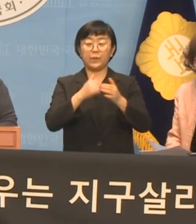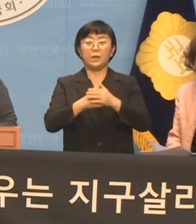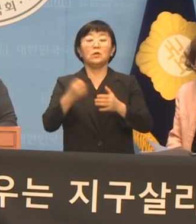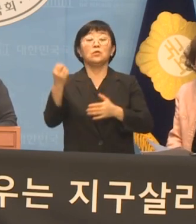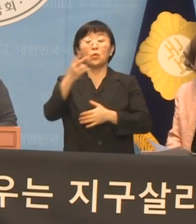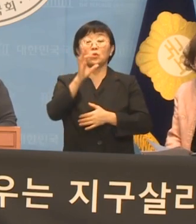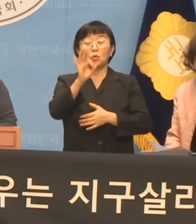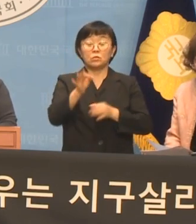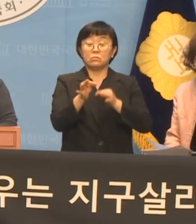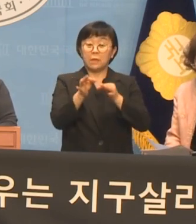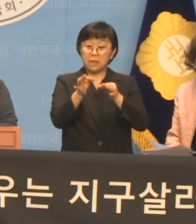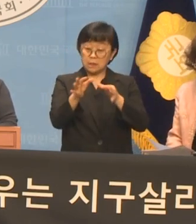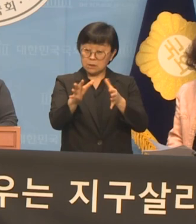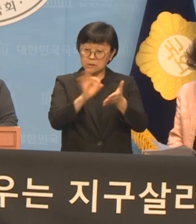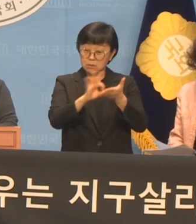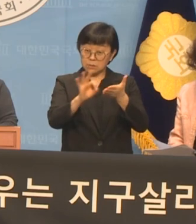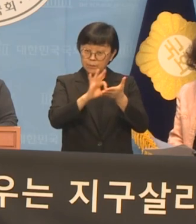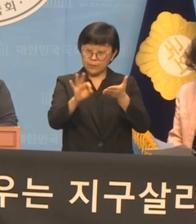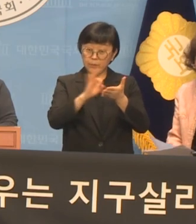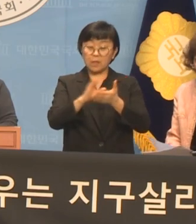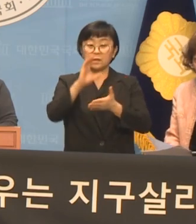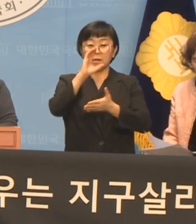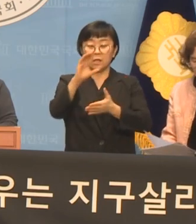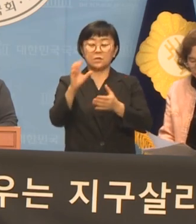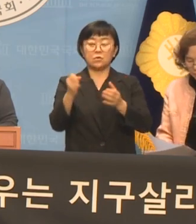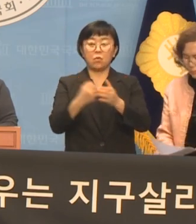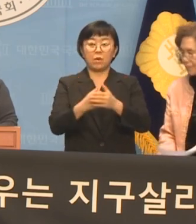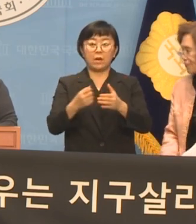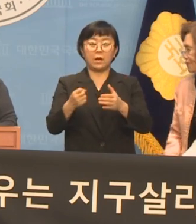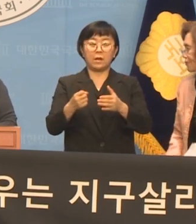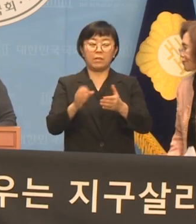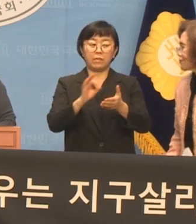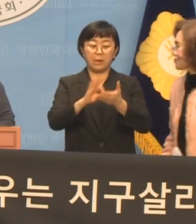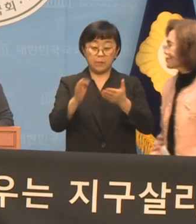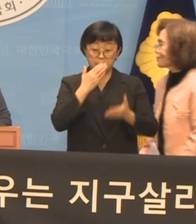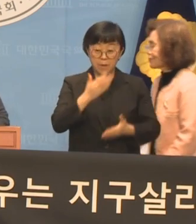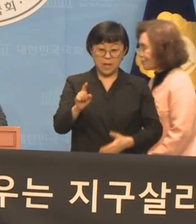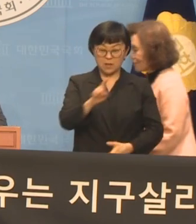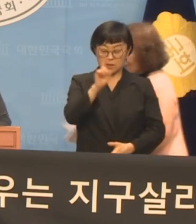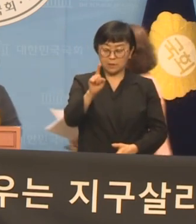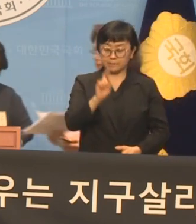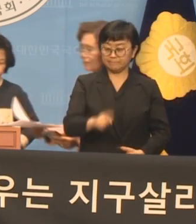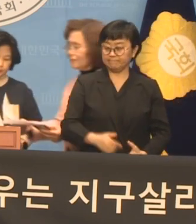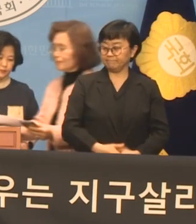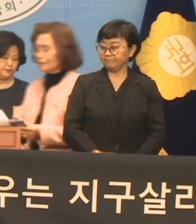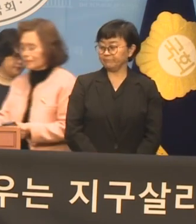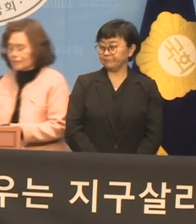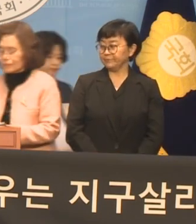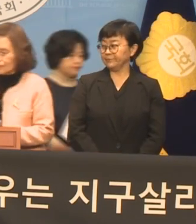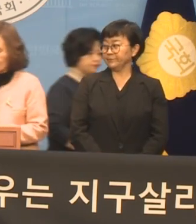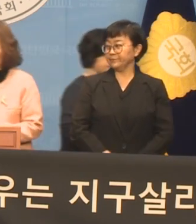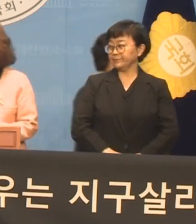또 얼마나 많은 탄소와 에너지 낭비가 있을 것인가?